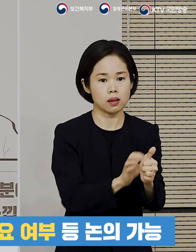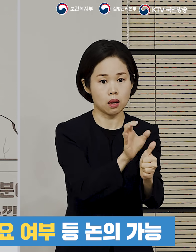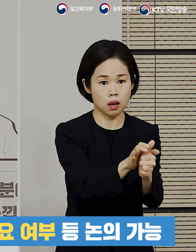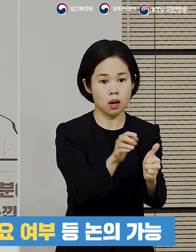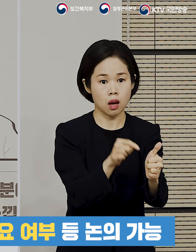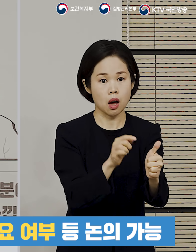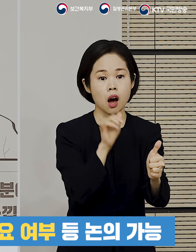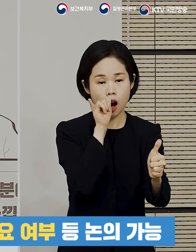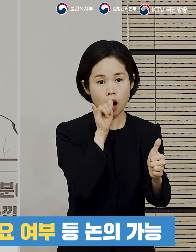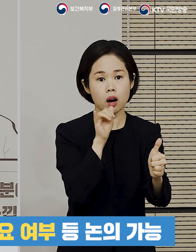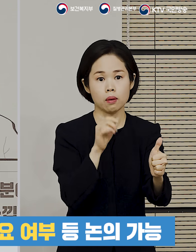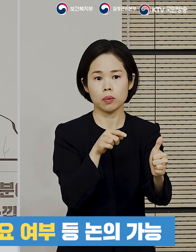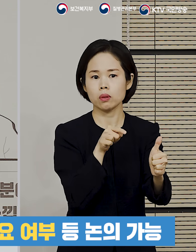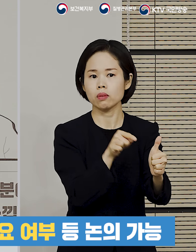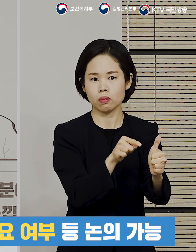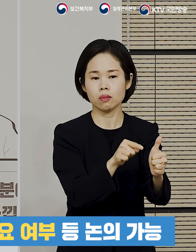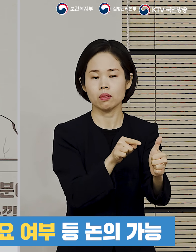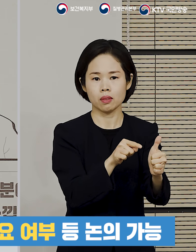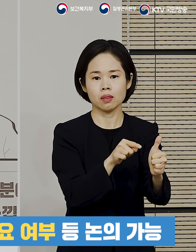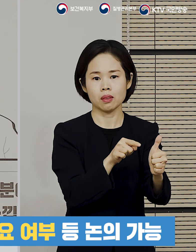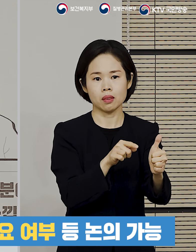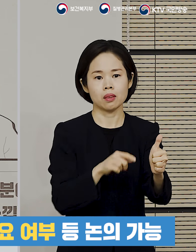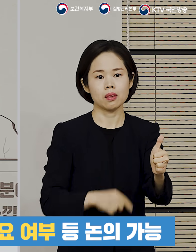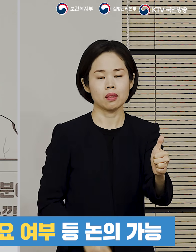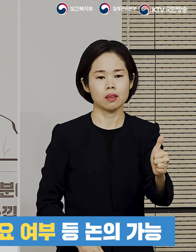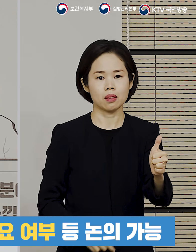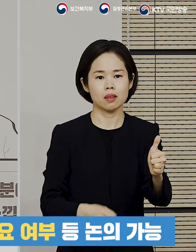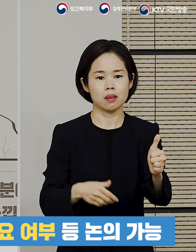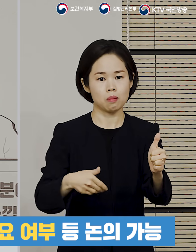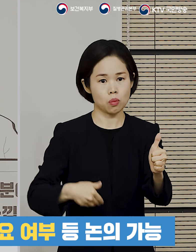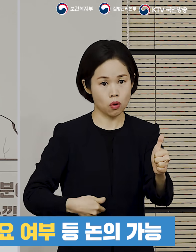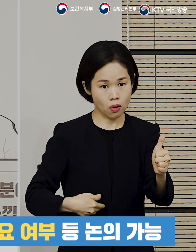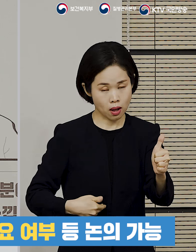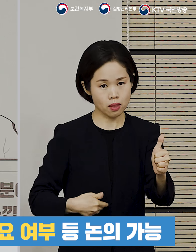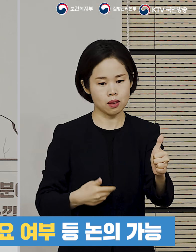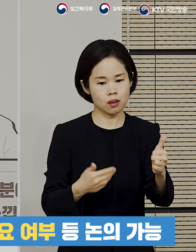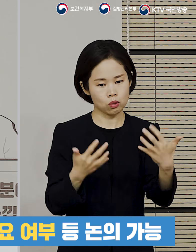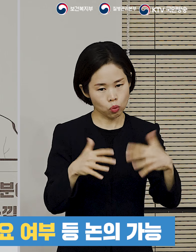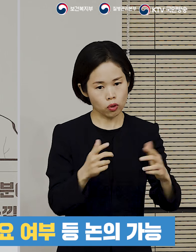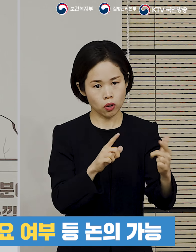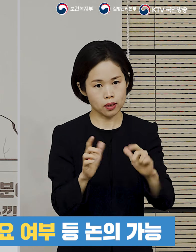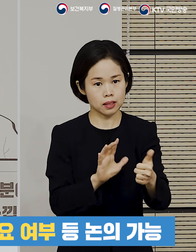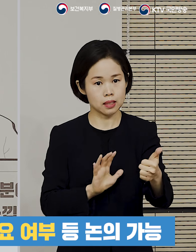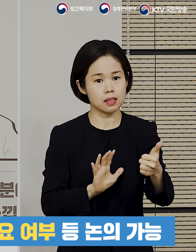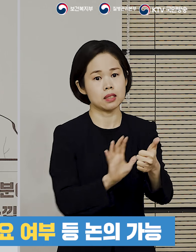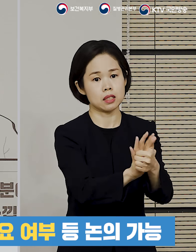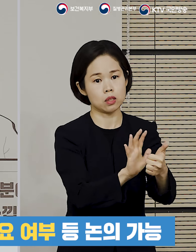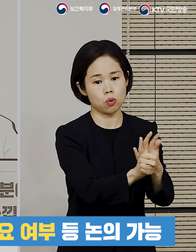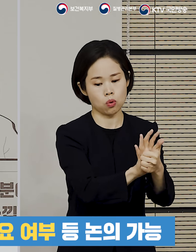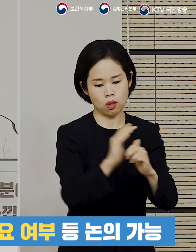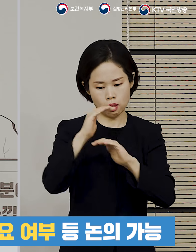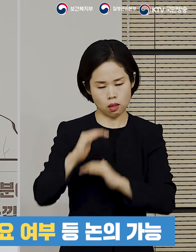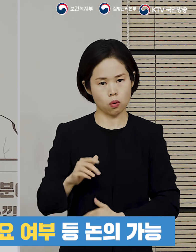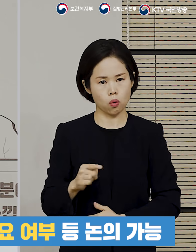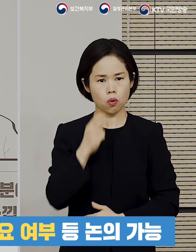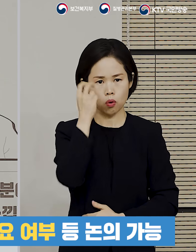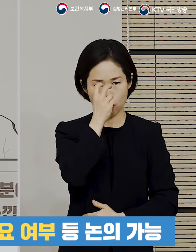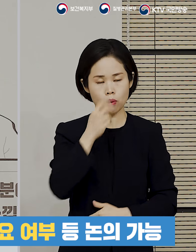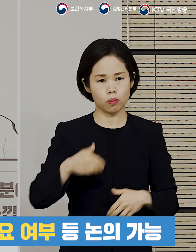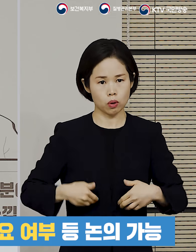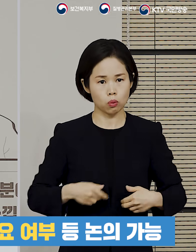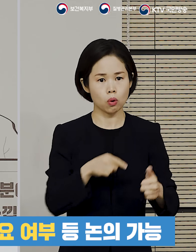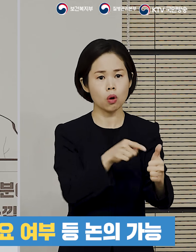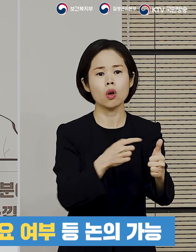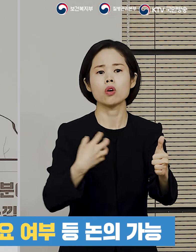지정하고 활동하도록 요청하는 경우에는 방역 관리자에 대해서 필요한 그러한 그 요건들 또 지원의